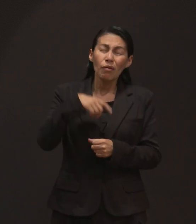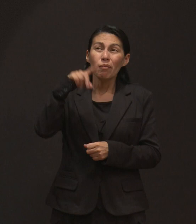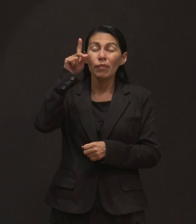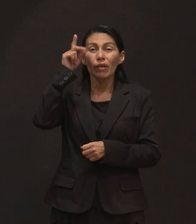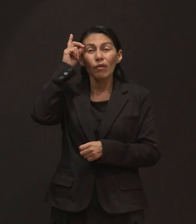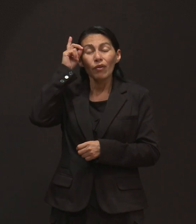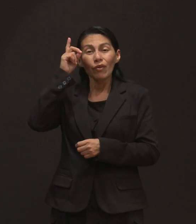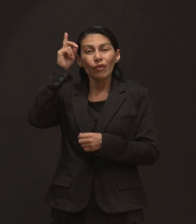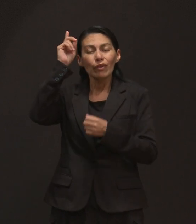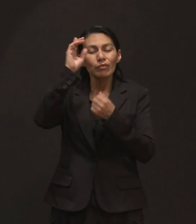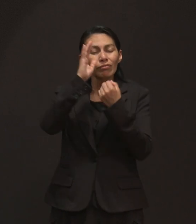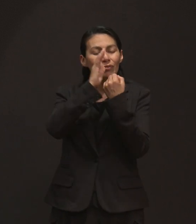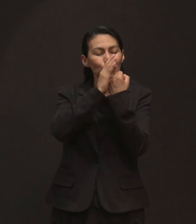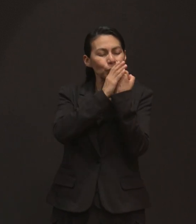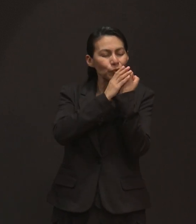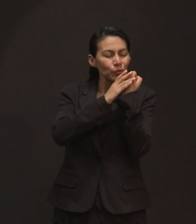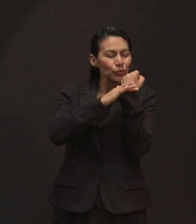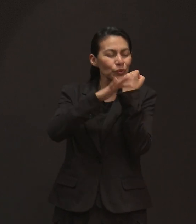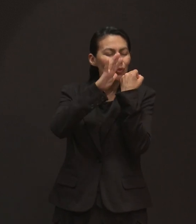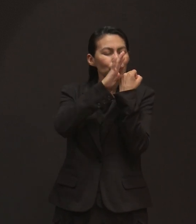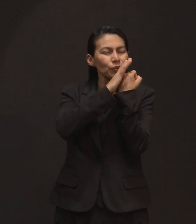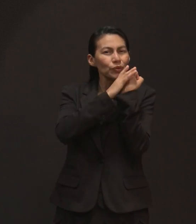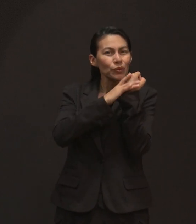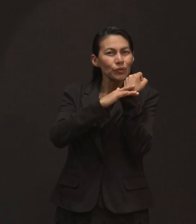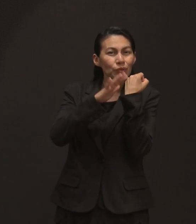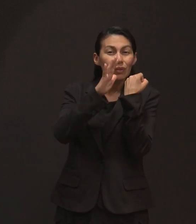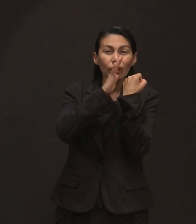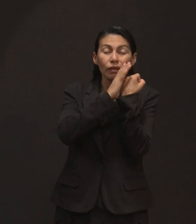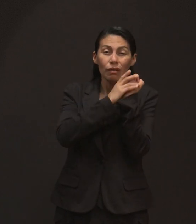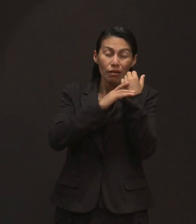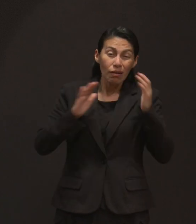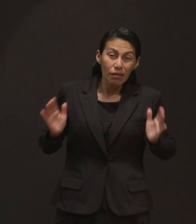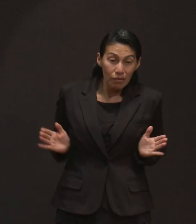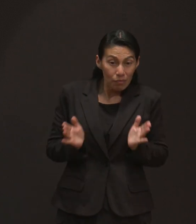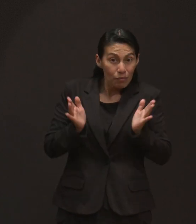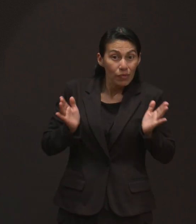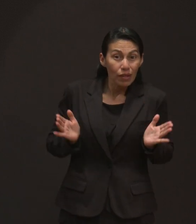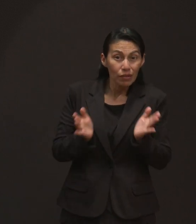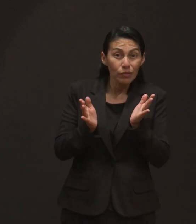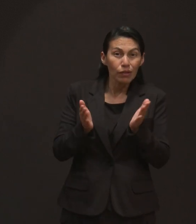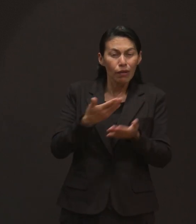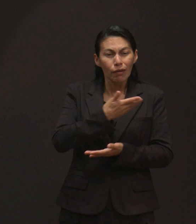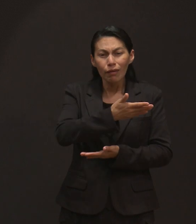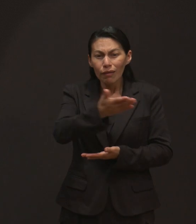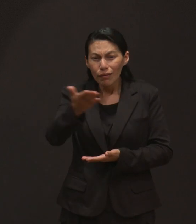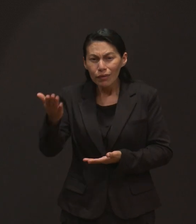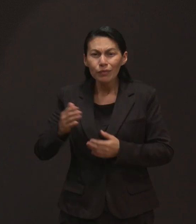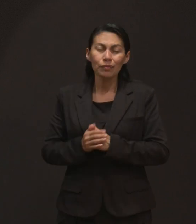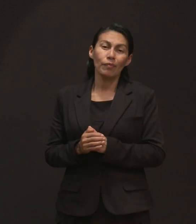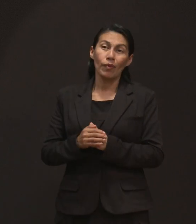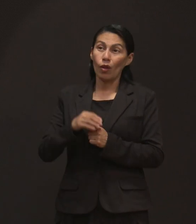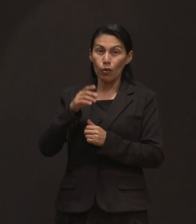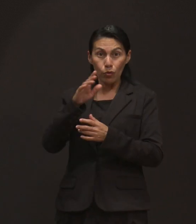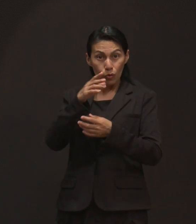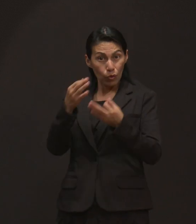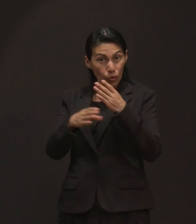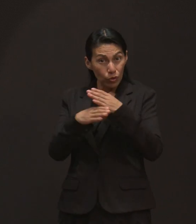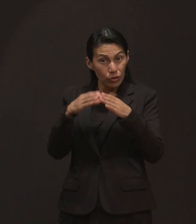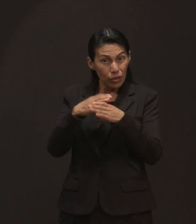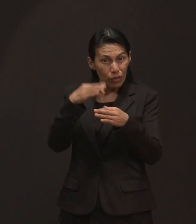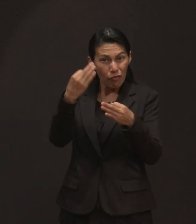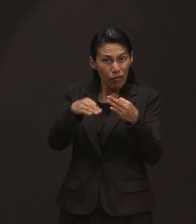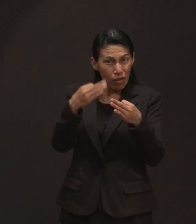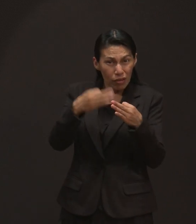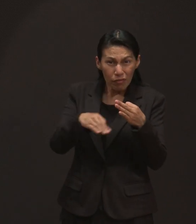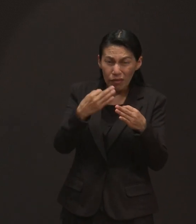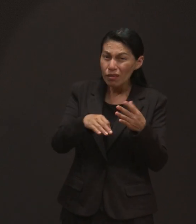con su presencia fortaleciendo nuestro ánimo en la vida. Así Dios suplirá todo lo que